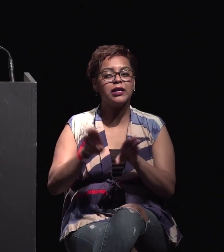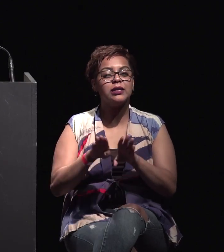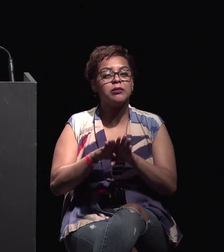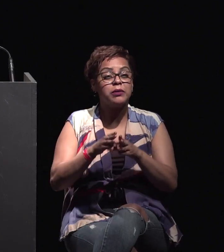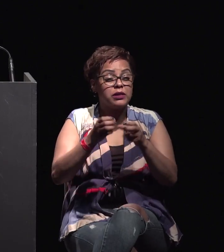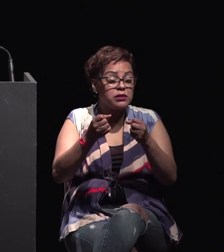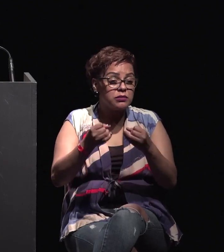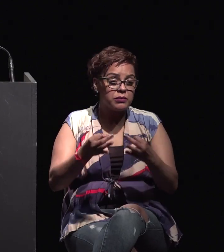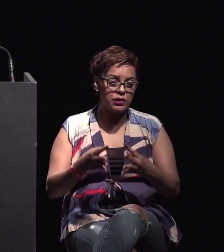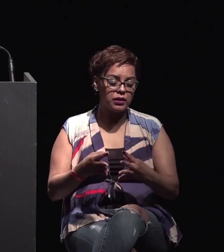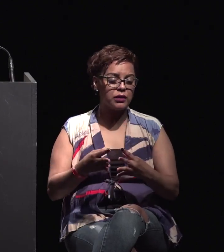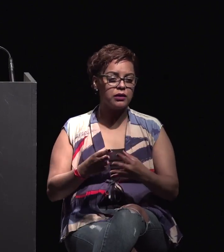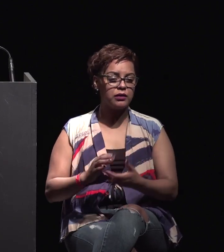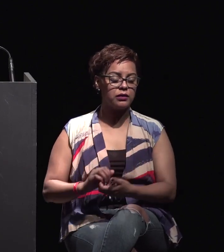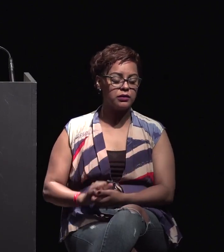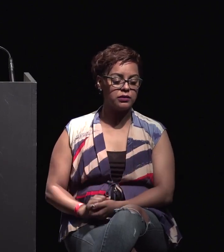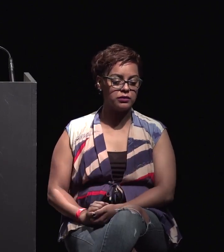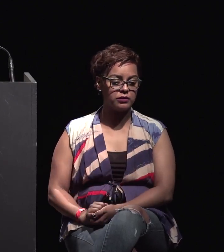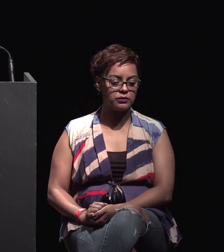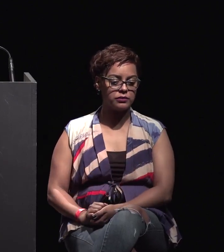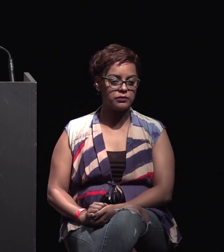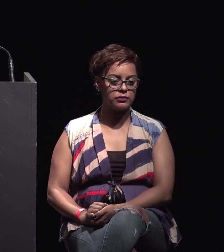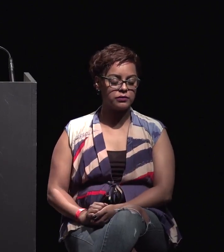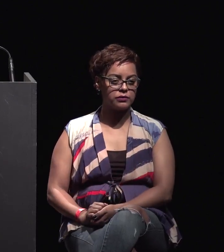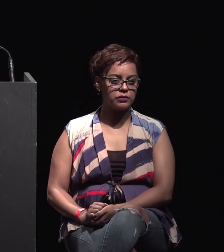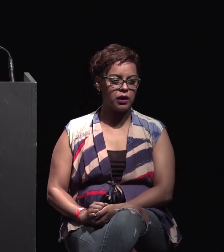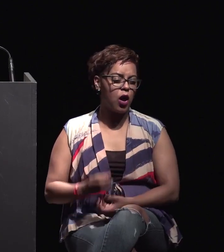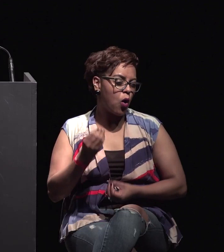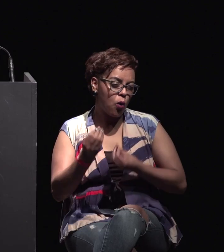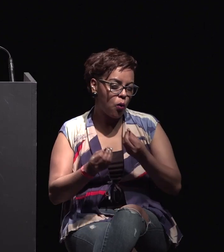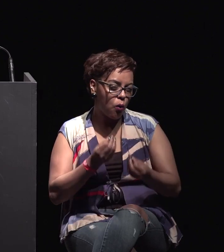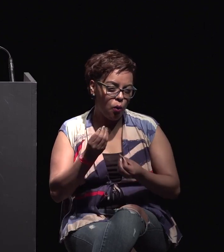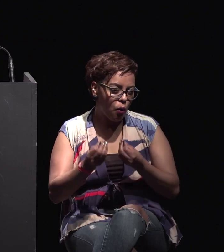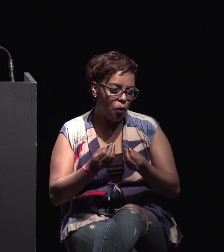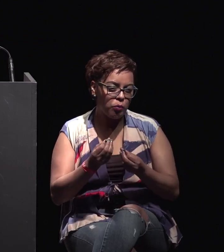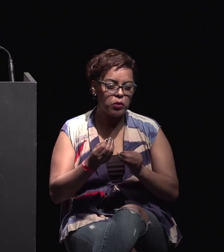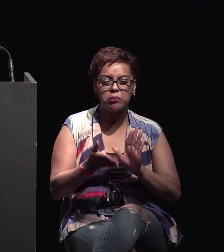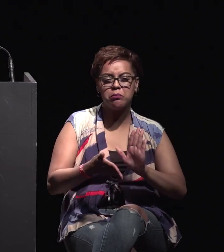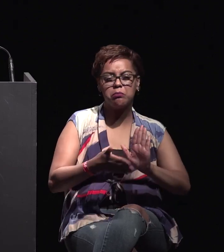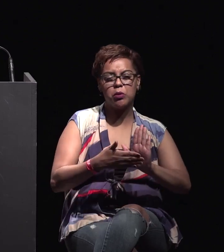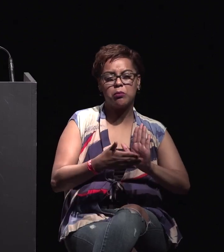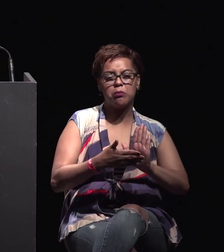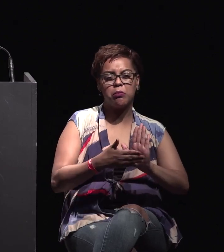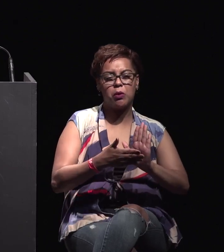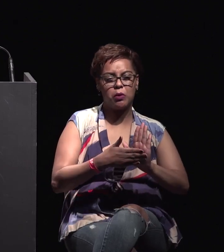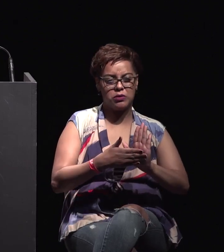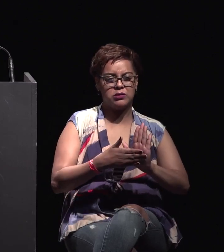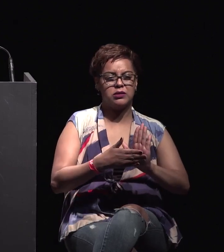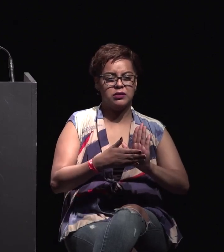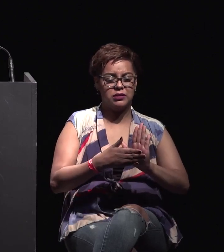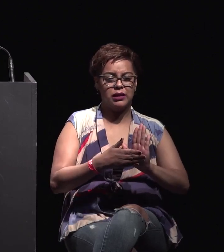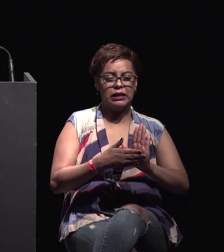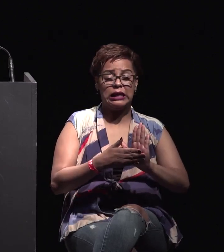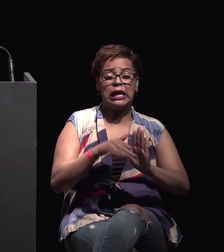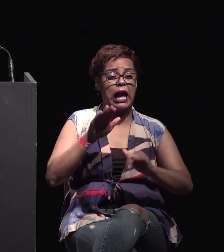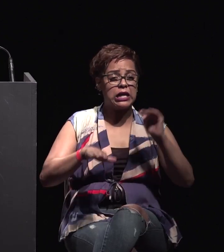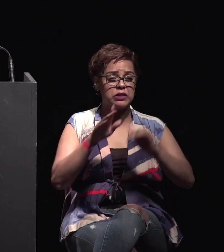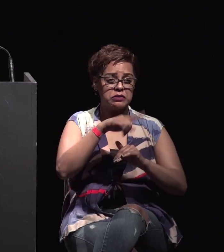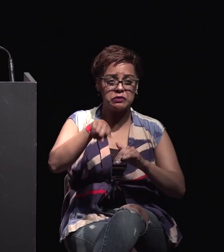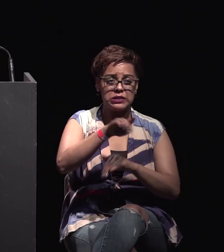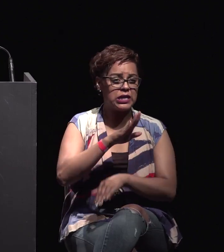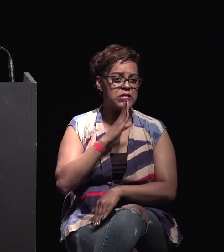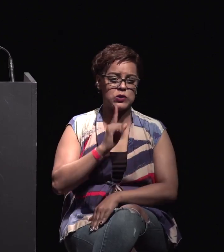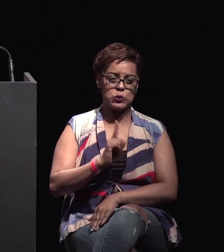pouco sobre algumas relações, né, propostas por gente que tem corrido por fora